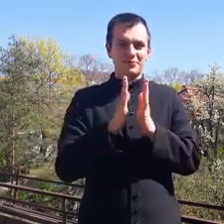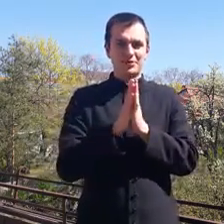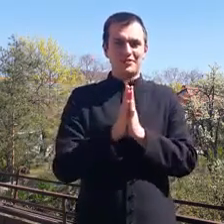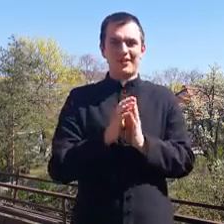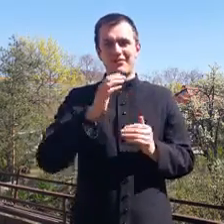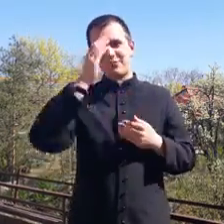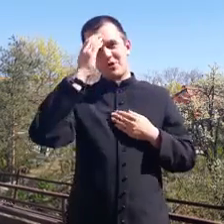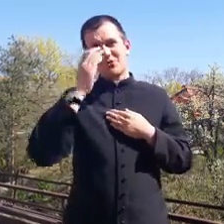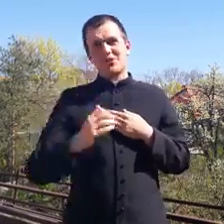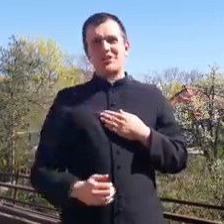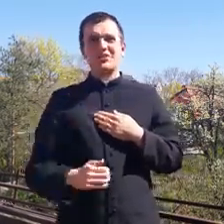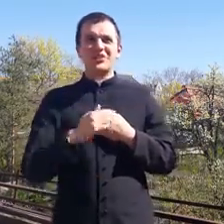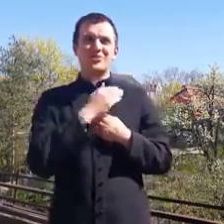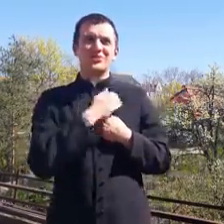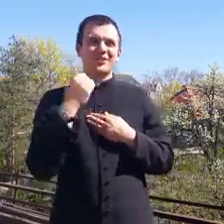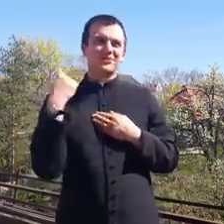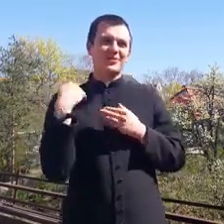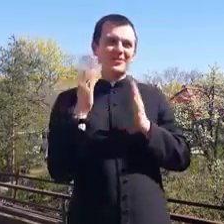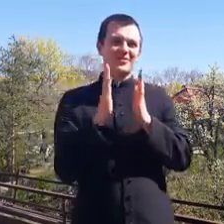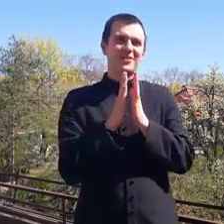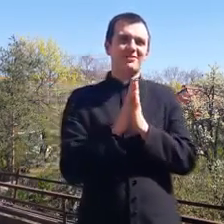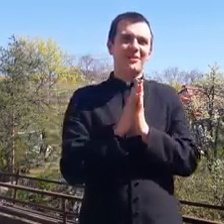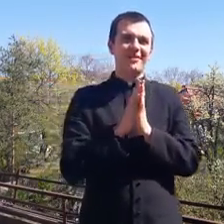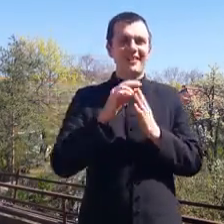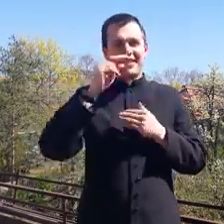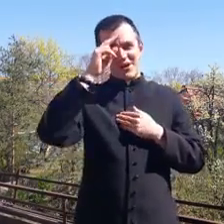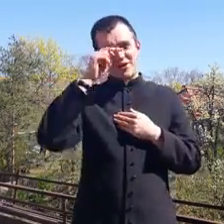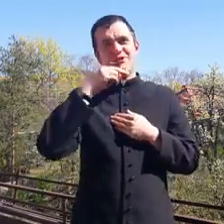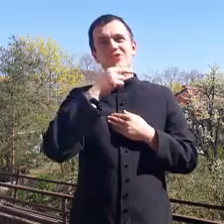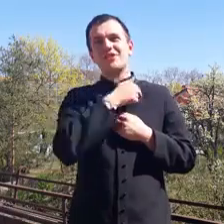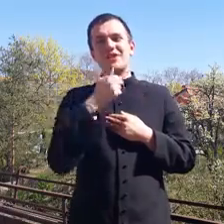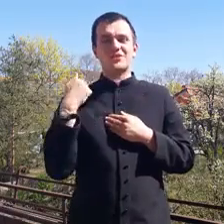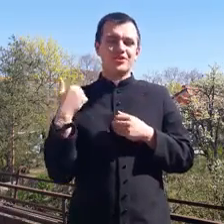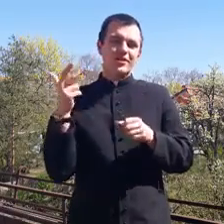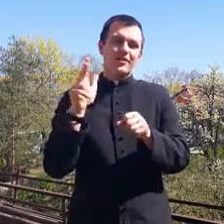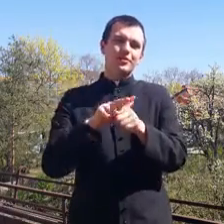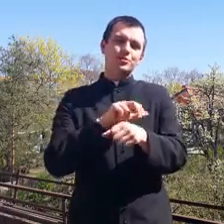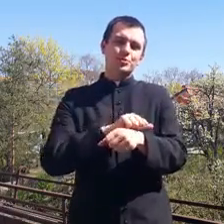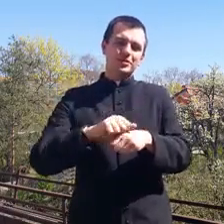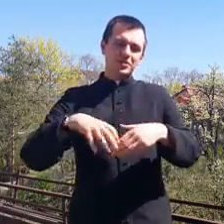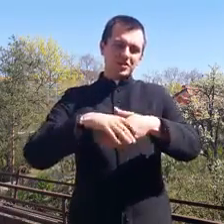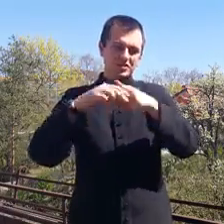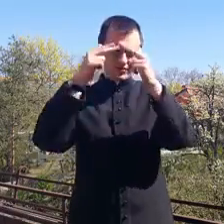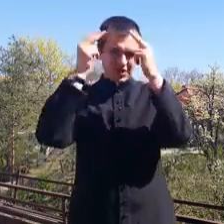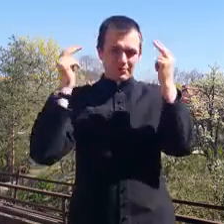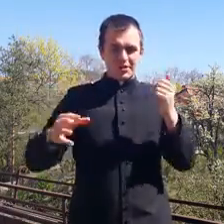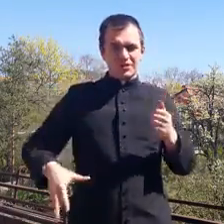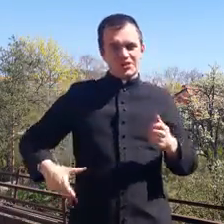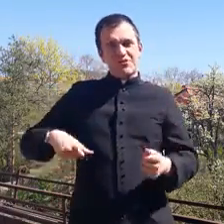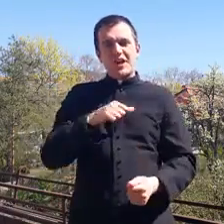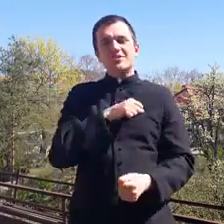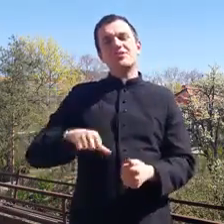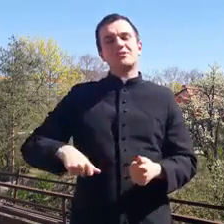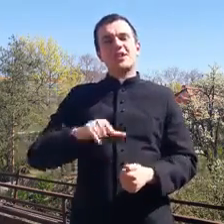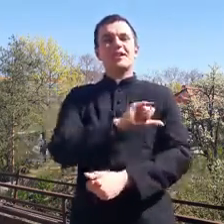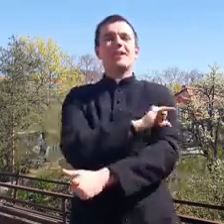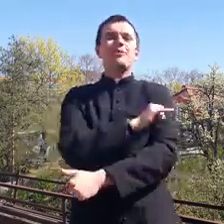imię ojca i syna i ducha świętego amen ojcze nasz któryś jest w niebie święć się imię